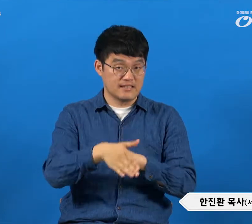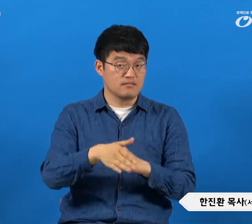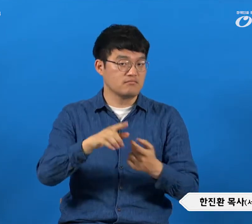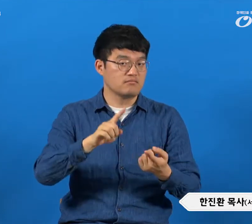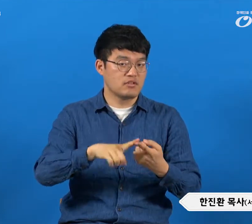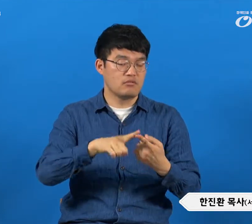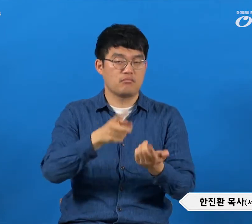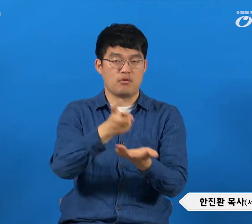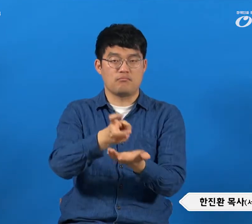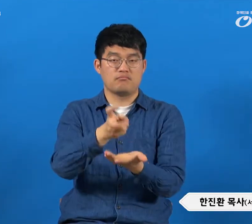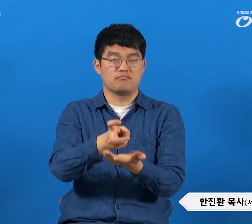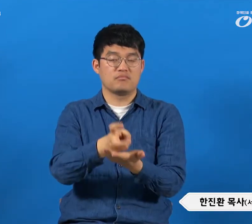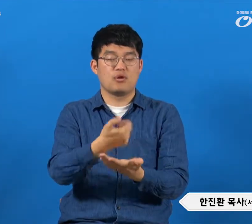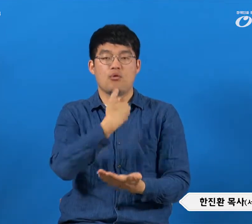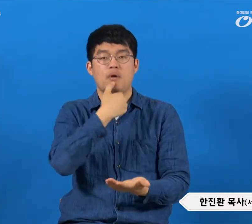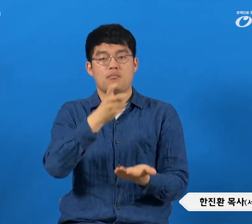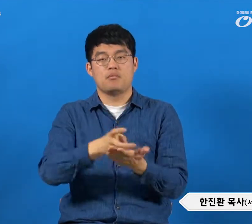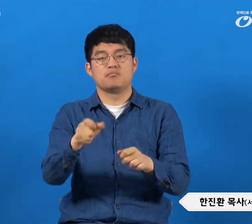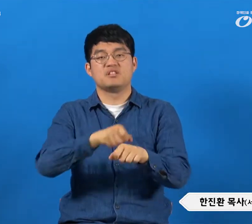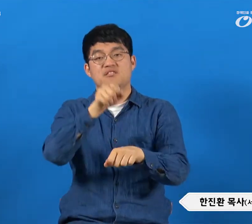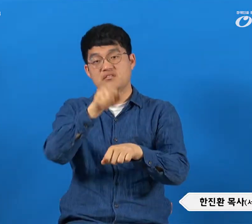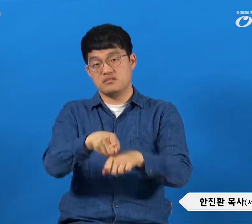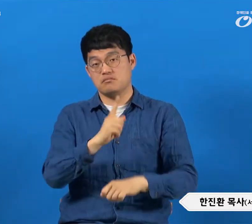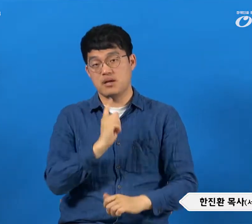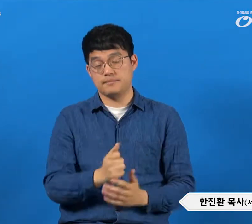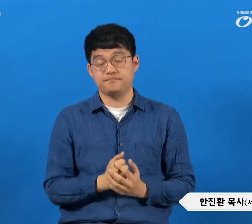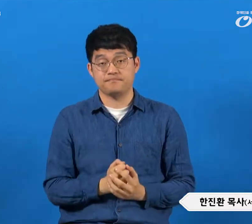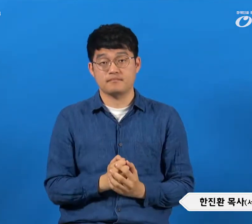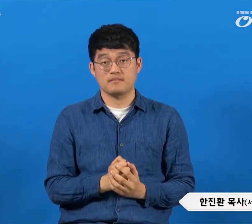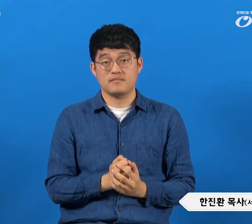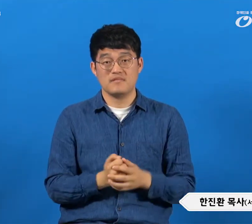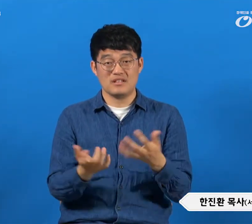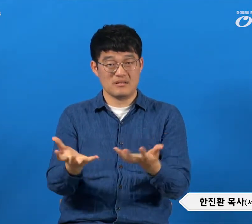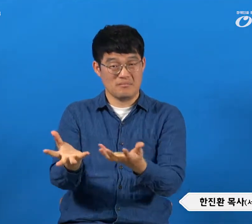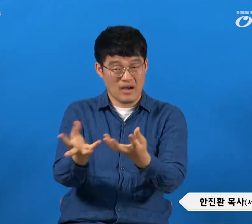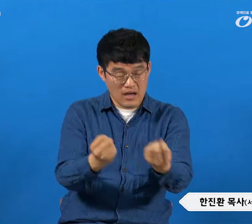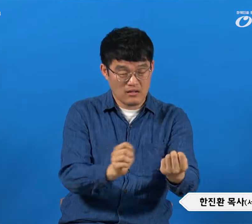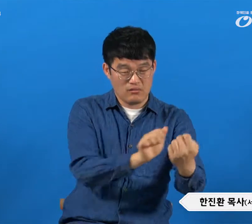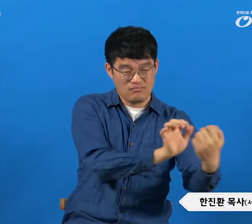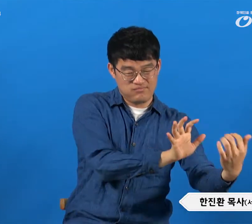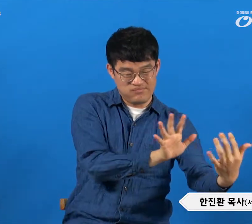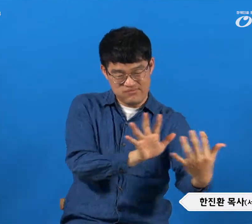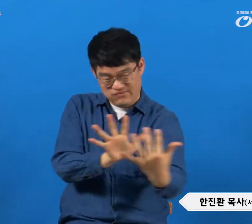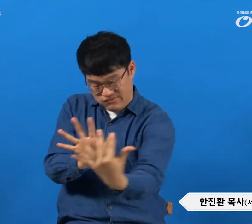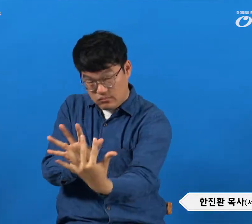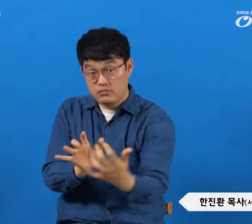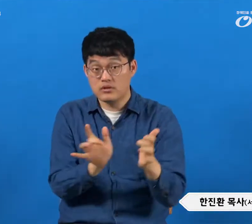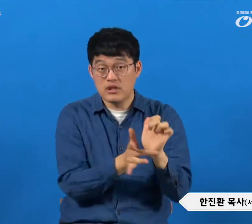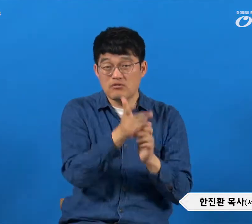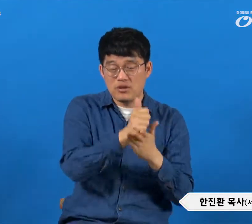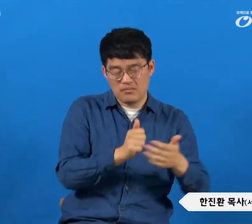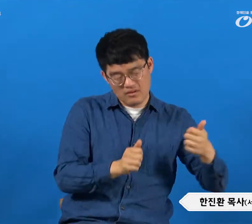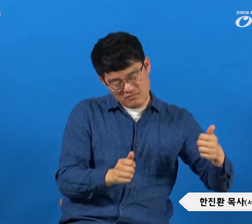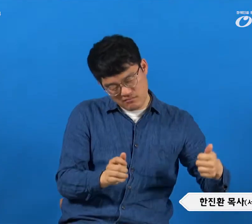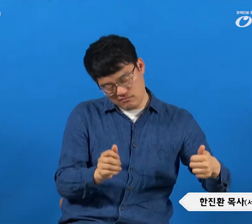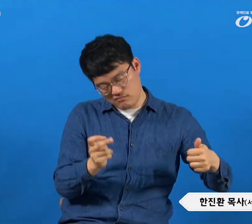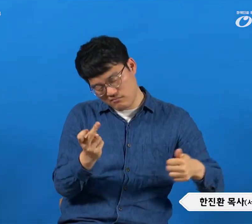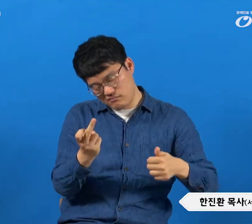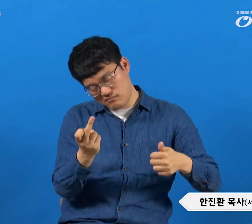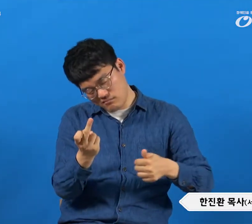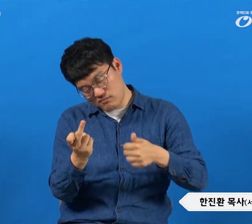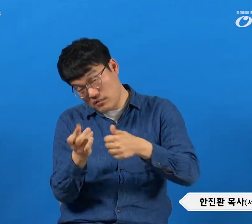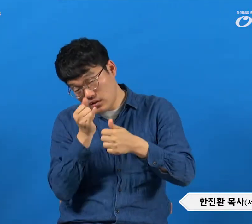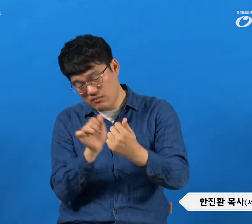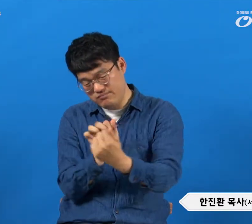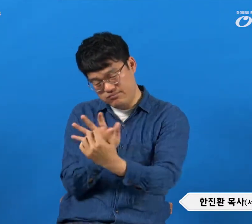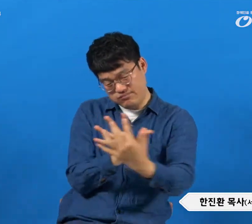특징이었습니다. 여러분, 그 많은 무리들 가운데 예수님을 변호한 사람이 한